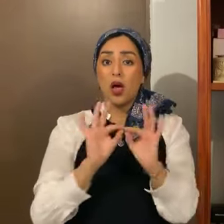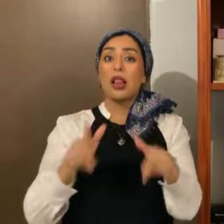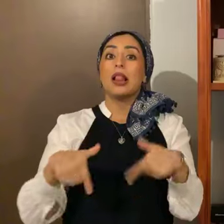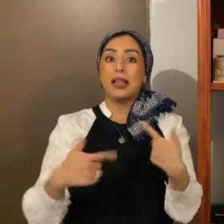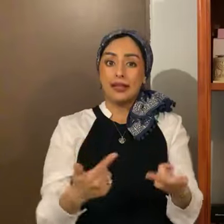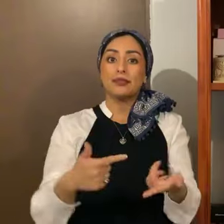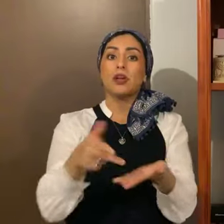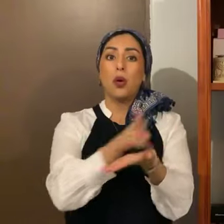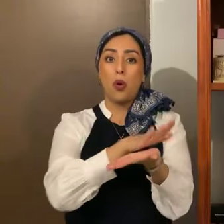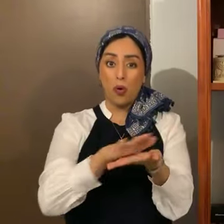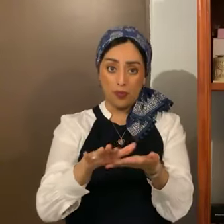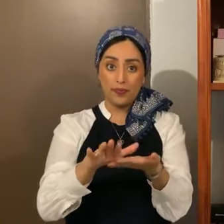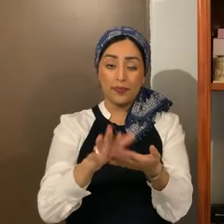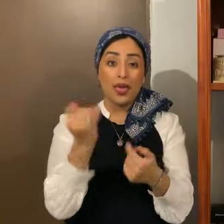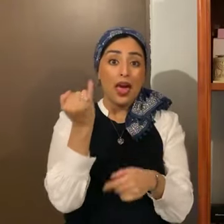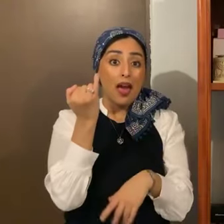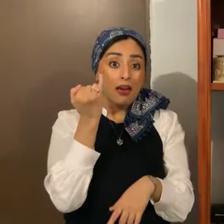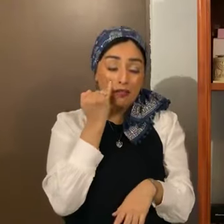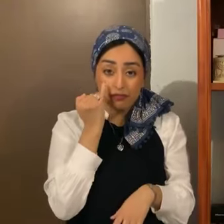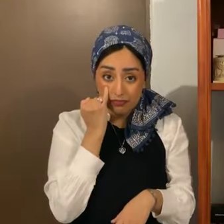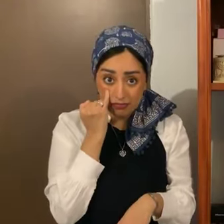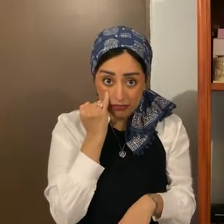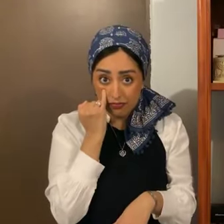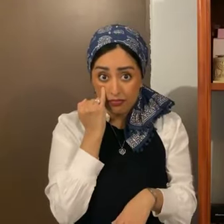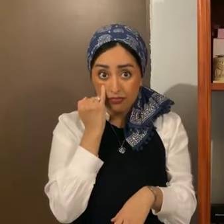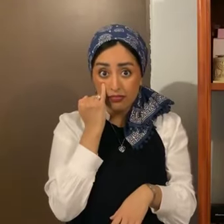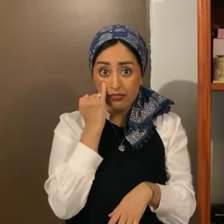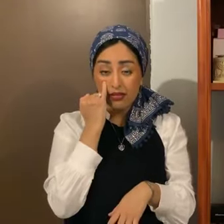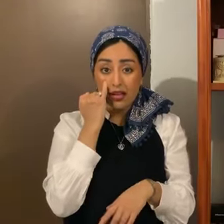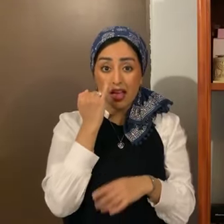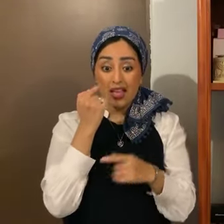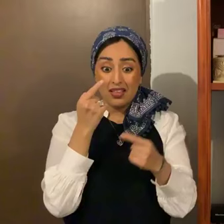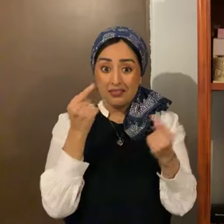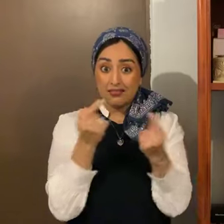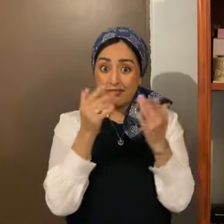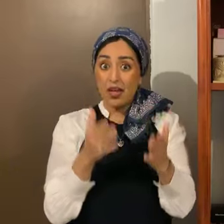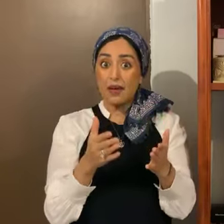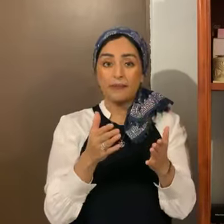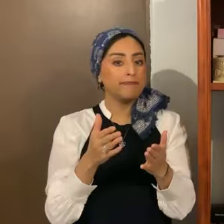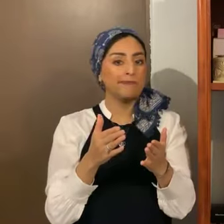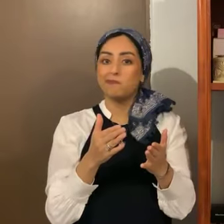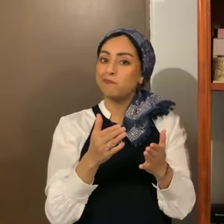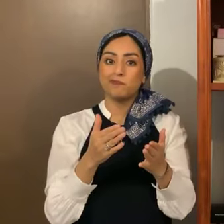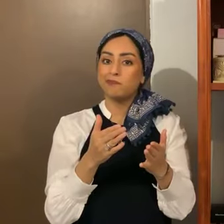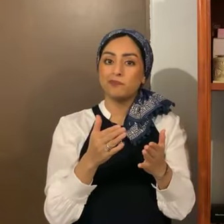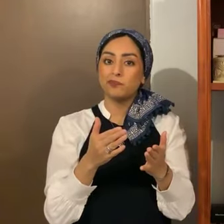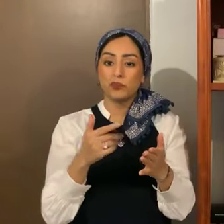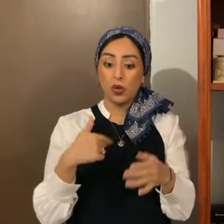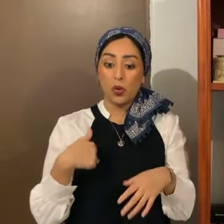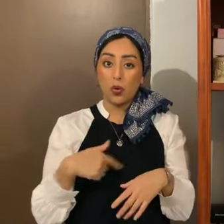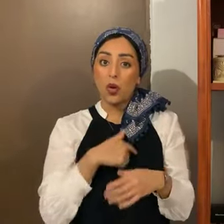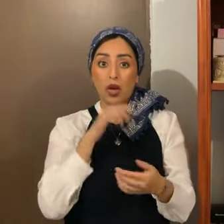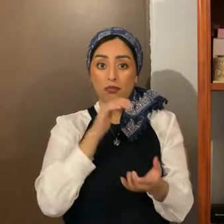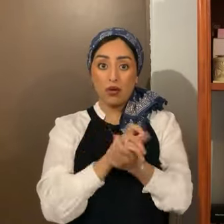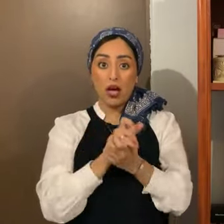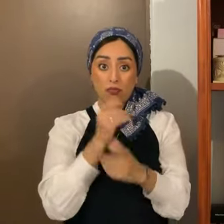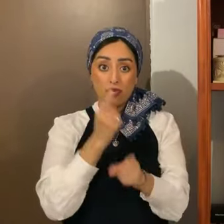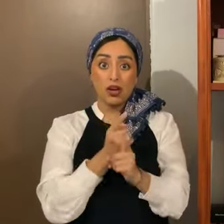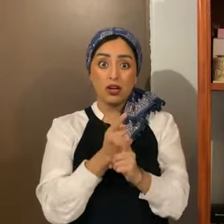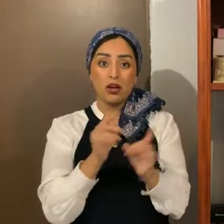fieles. Si algo no lo soporta el Eterno, la infidelidad, la novia somos